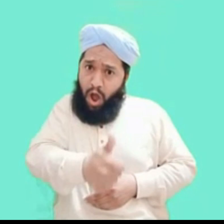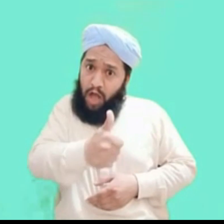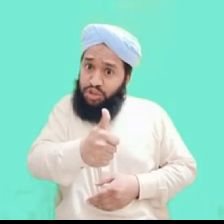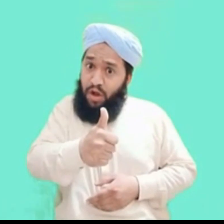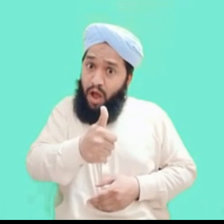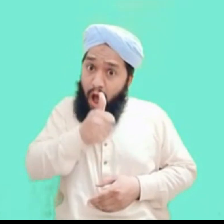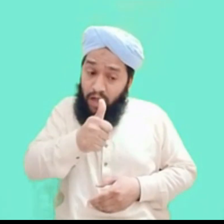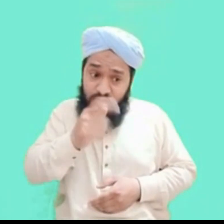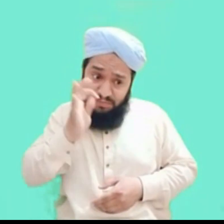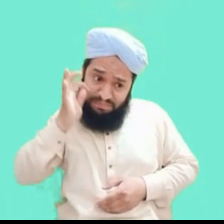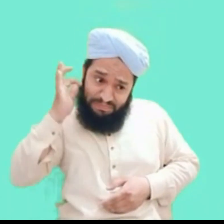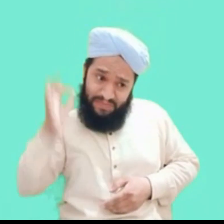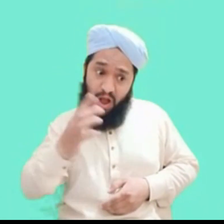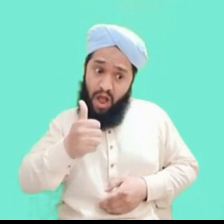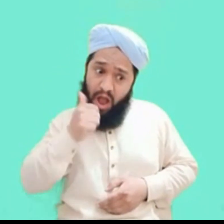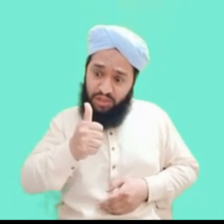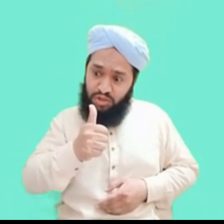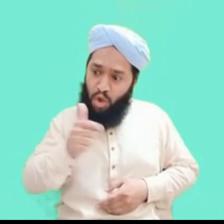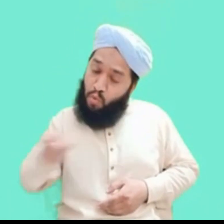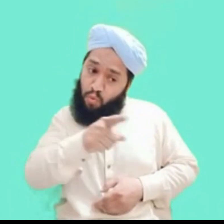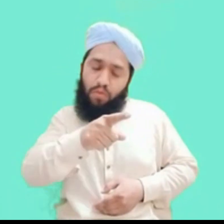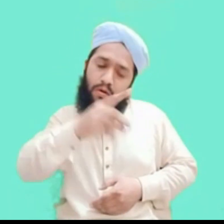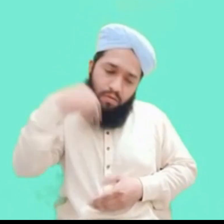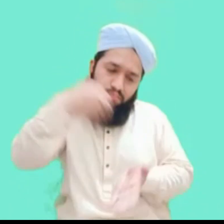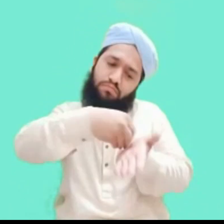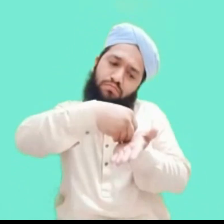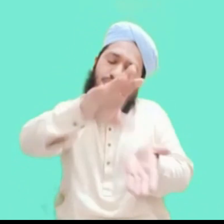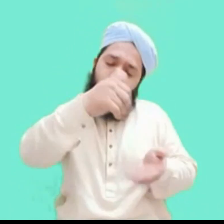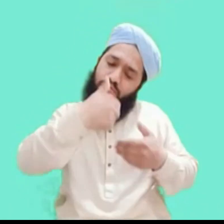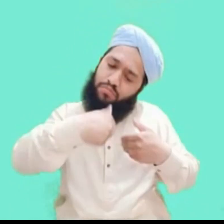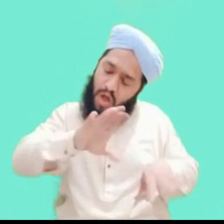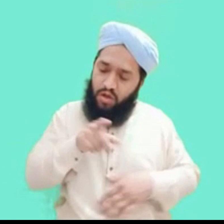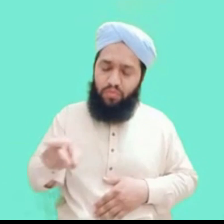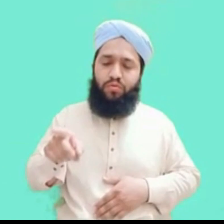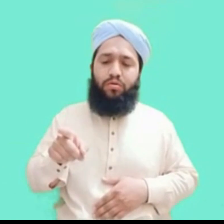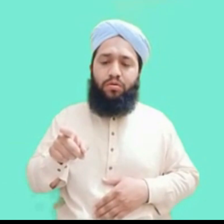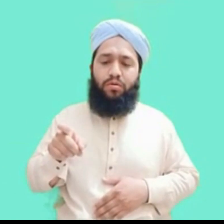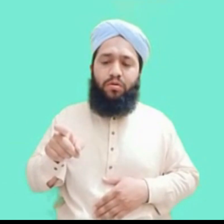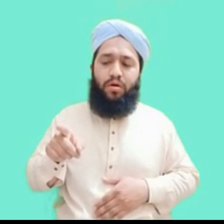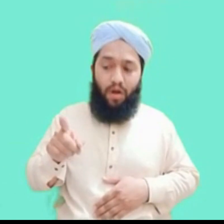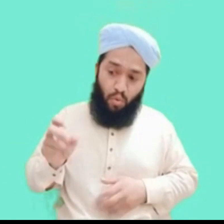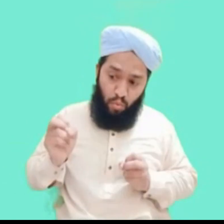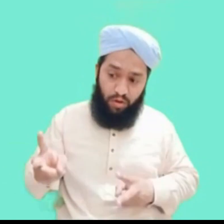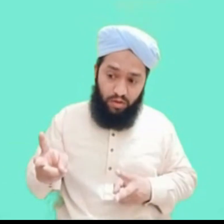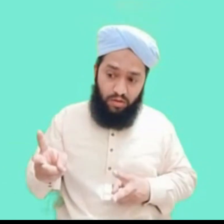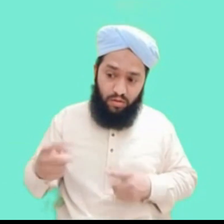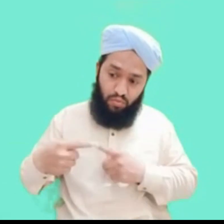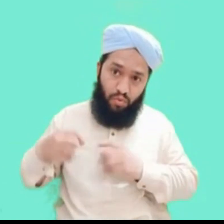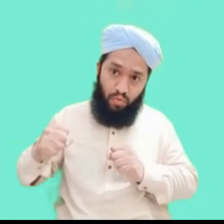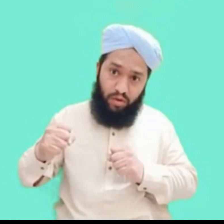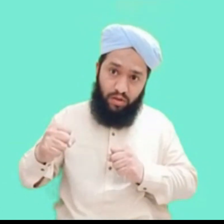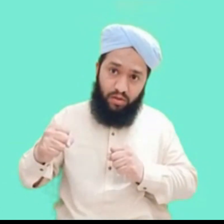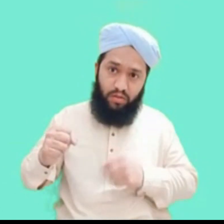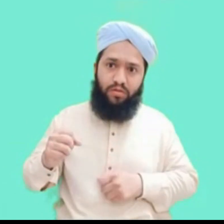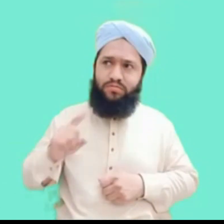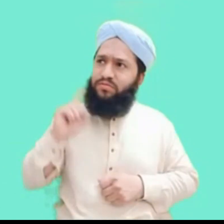مال، میرا پسندیدہ مال اللہ کی راہ میں خرچ کرنا ہے۔ بڑی انوکھی یہ فیس تھی، بڑی انوکھی شرط تھی۔ نارملی